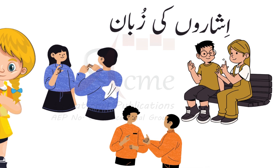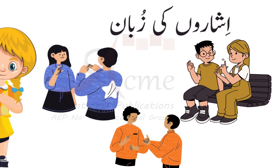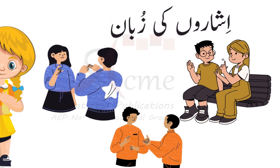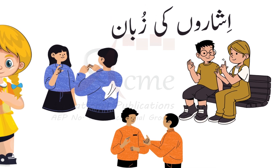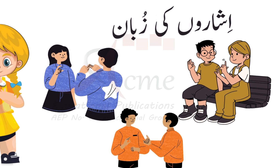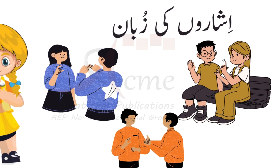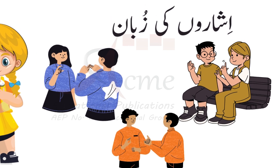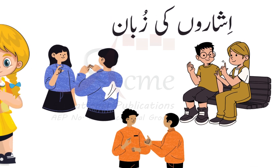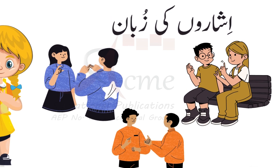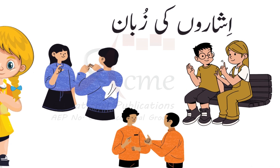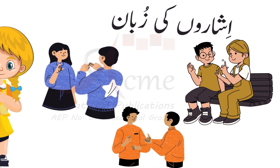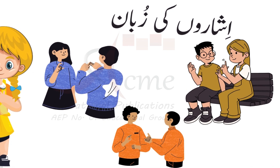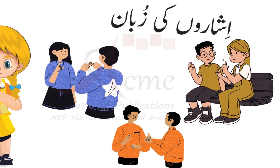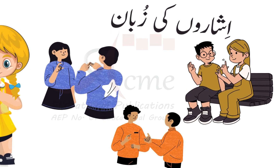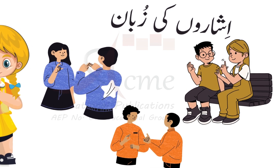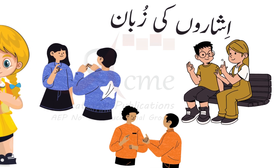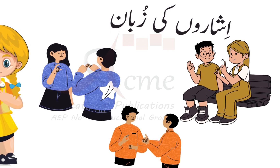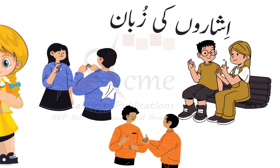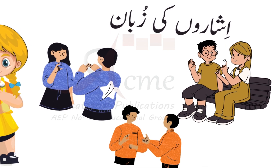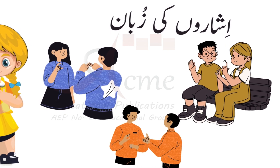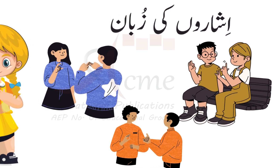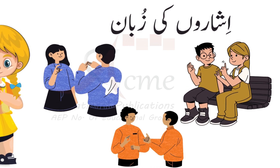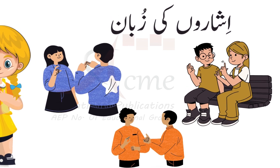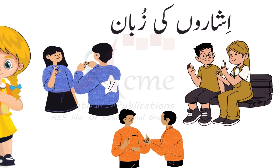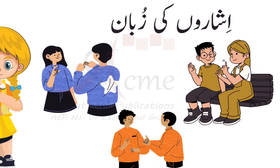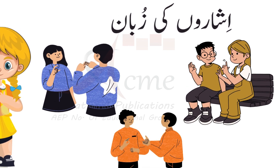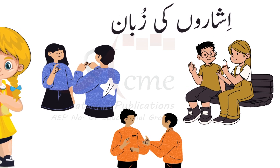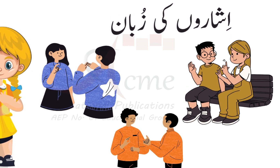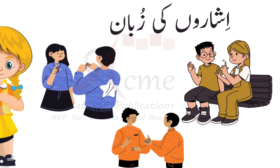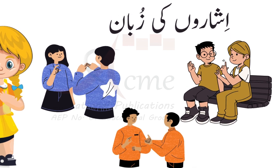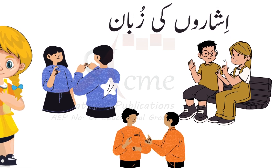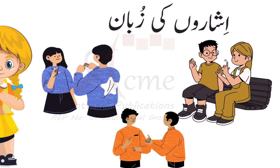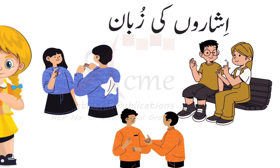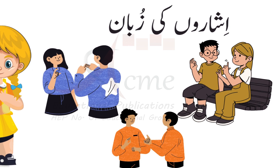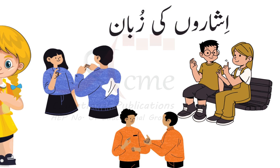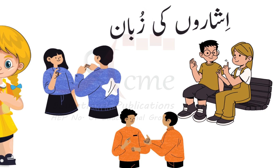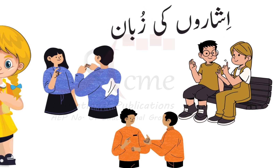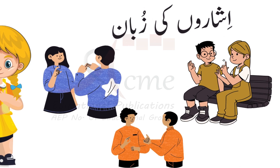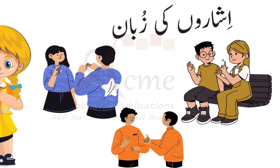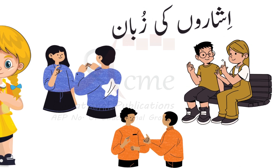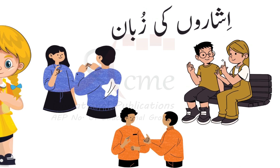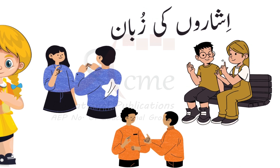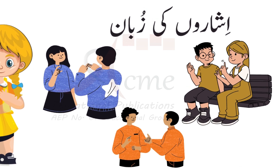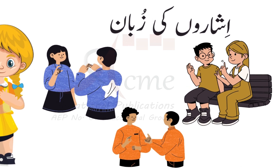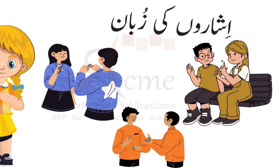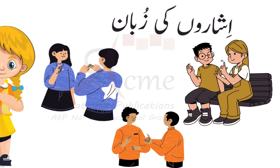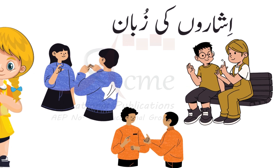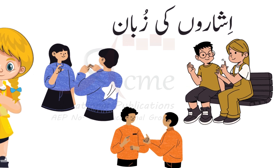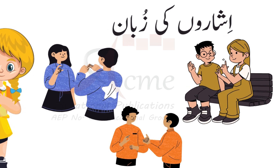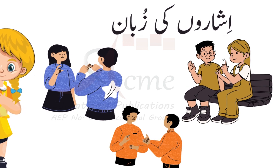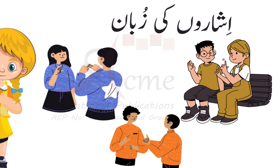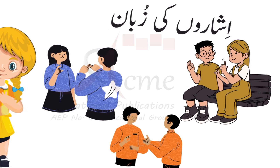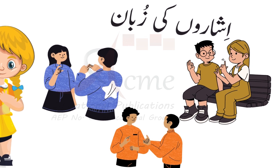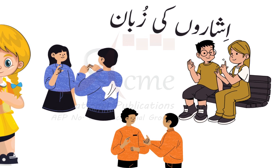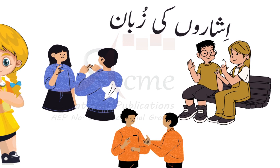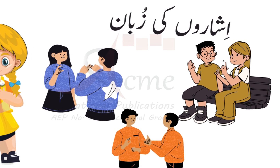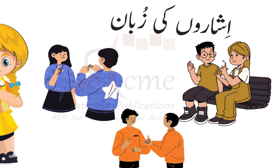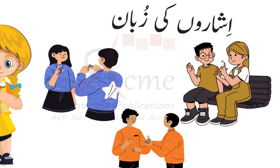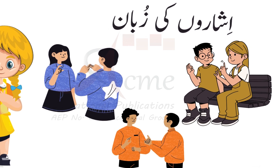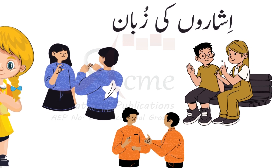है। ये शमूलियत को फरोग देता है, रुकावटों को तोड़ता है और अफहाम व तफहीम को फरोग देता है। ये एक